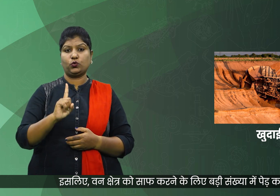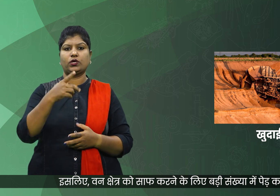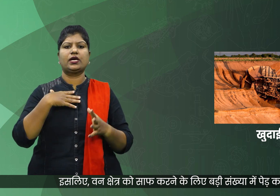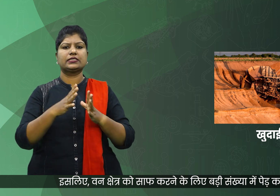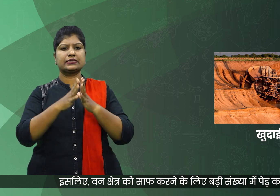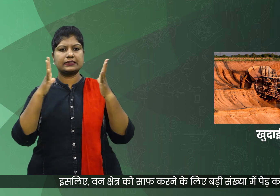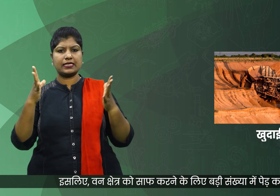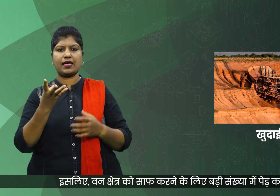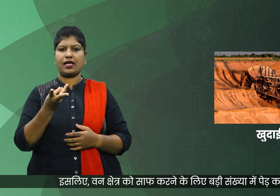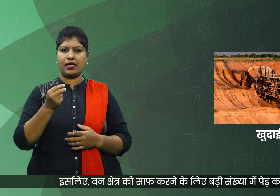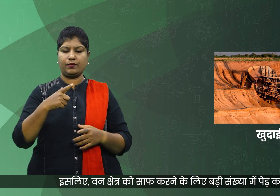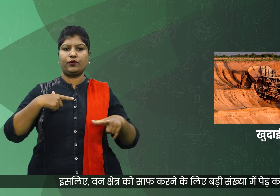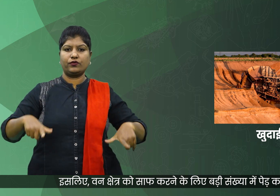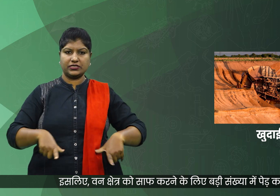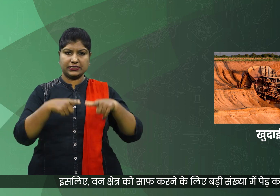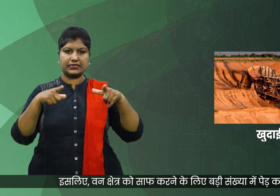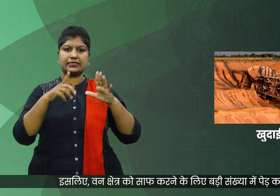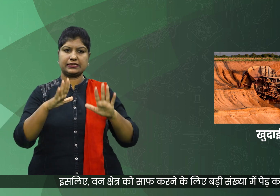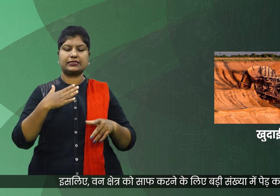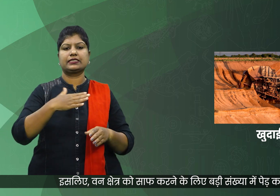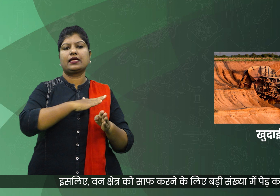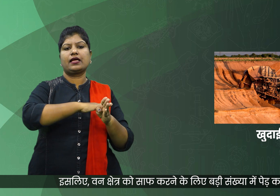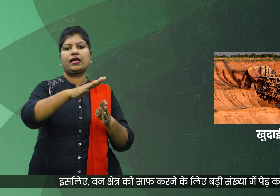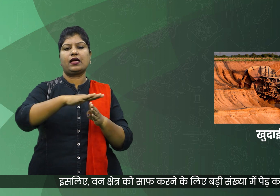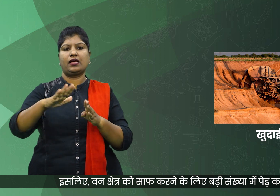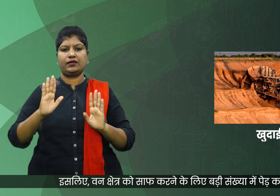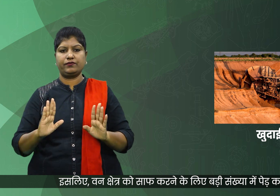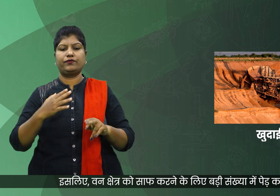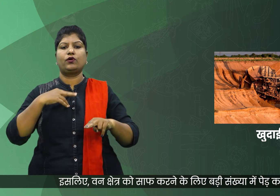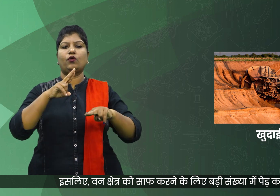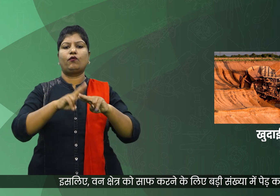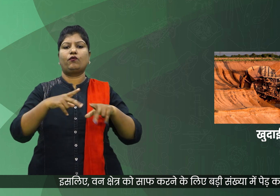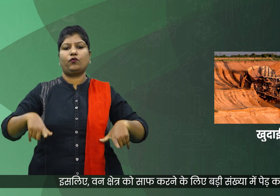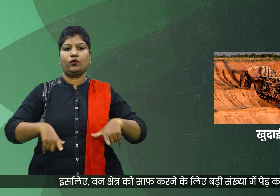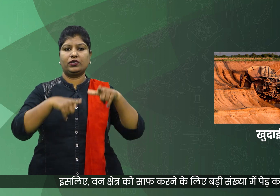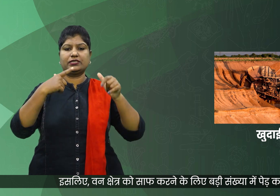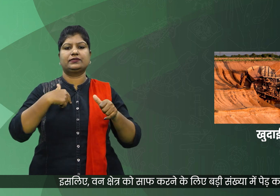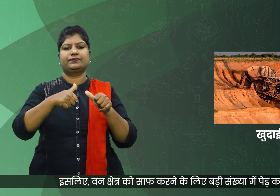करने के लिए बड़ी संख्या में पेड काटे जा रहे है।